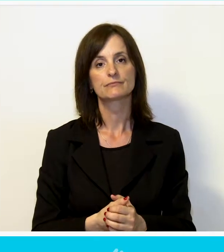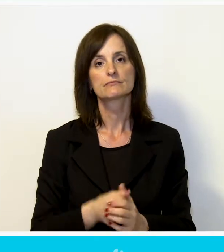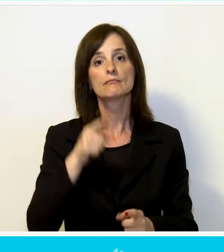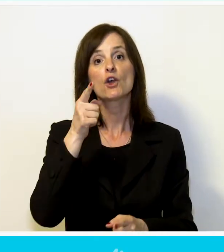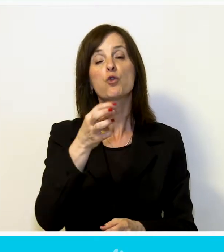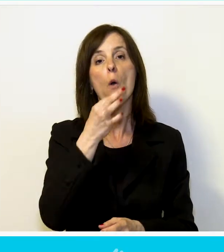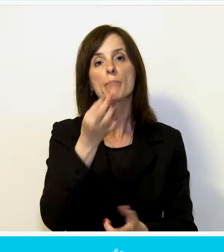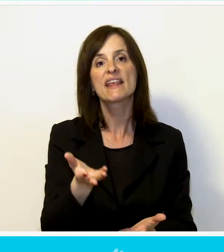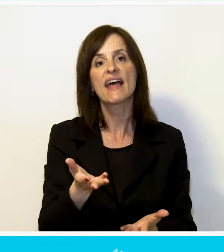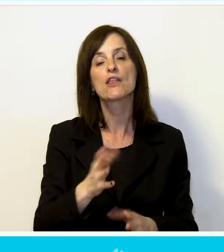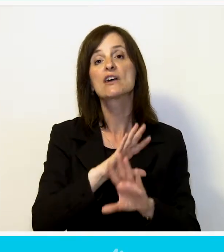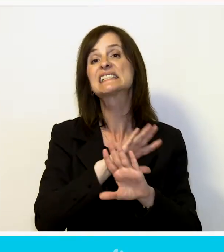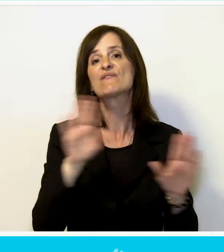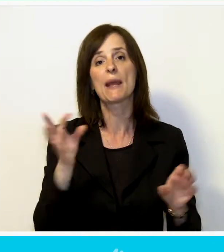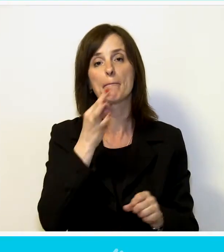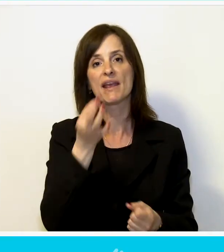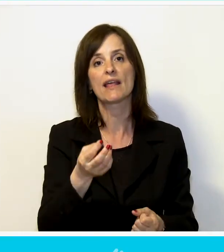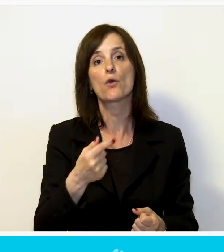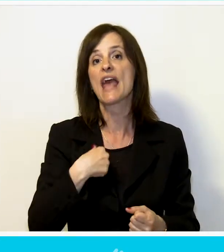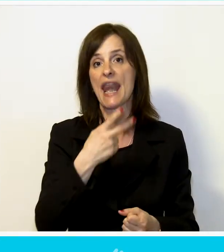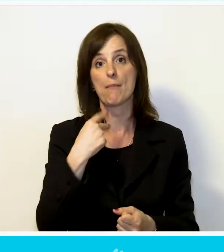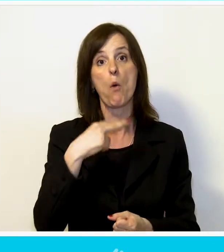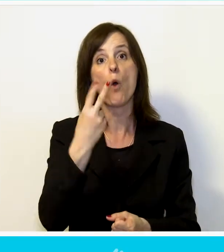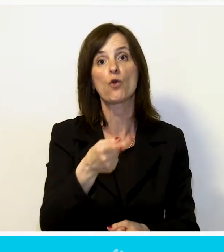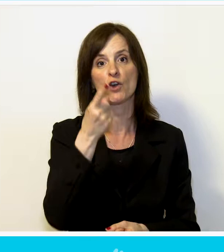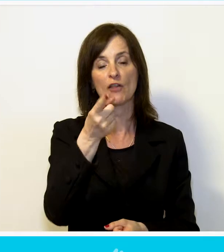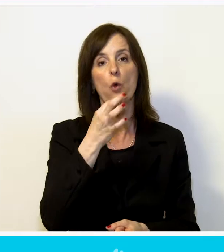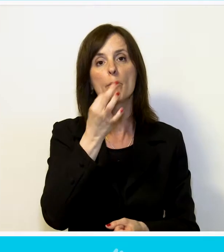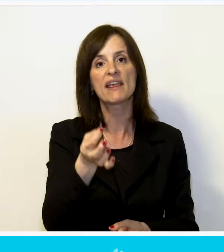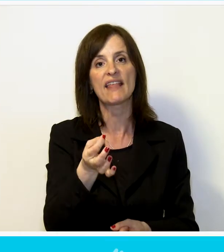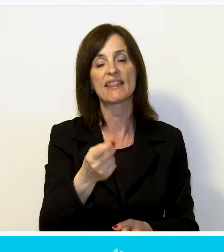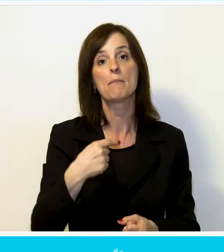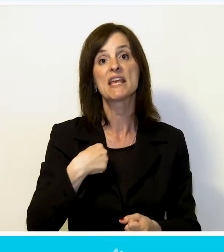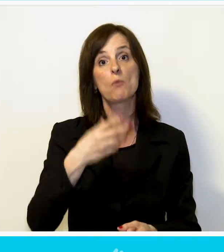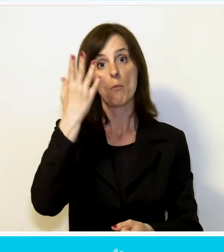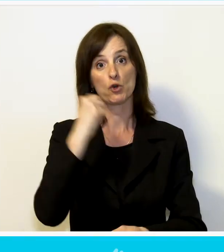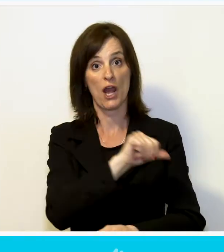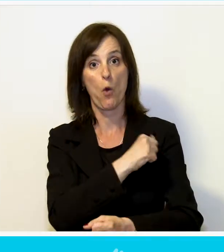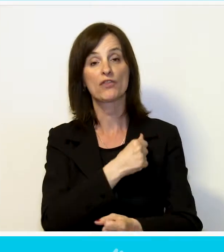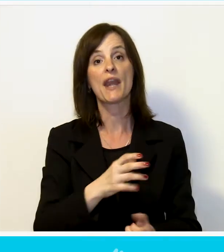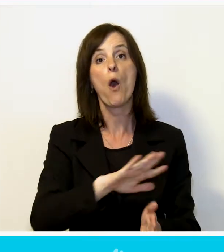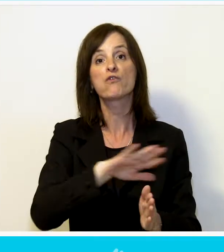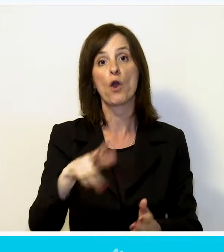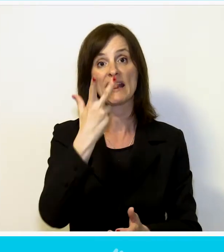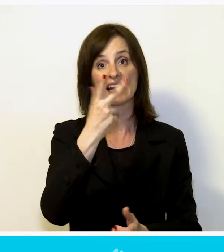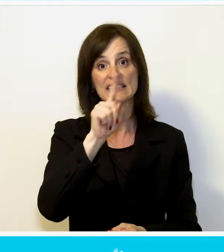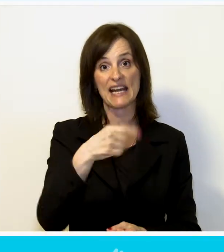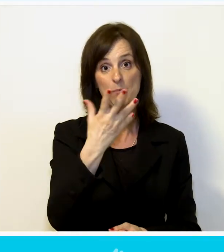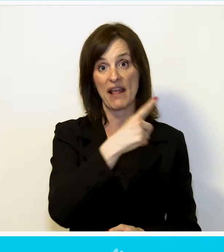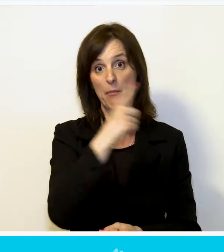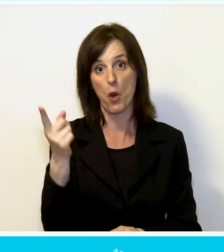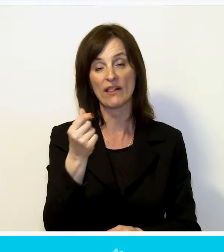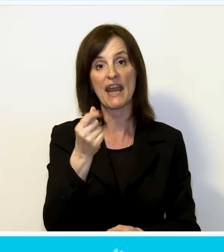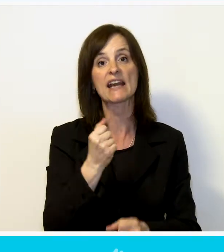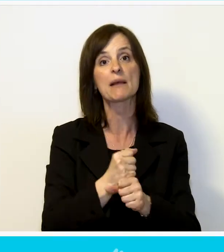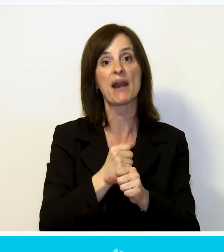To je pitanje svih pitanja, zaista. Nemam odgovor na to pitanje. Verujte mi smo i prošle godine opredelili 3 miliona dinara za ugradnju